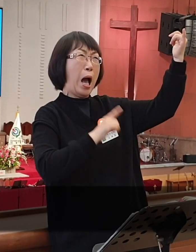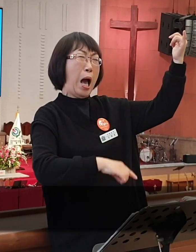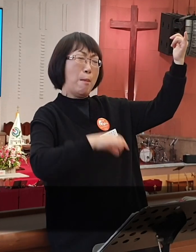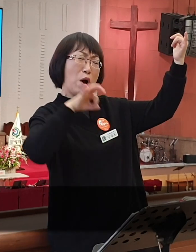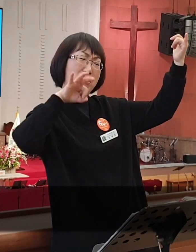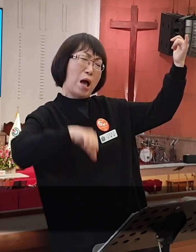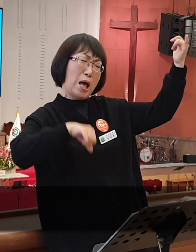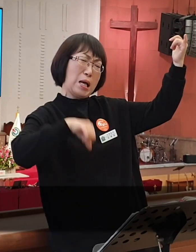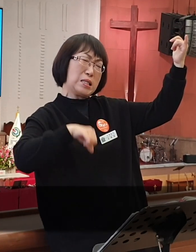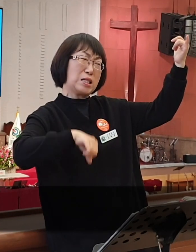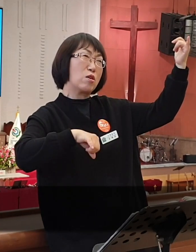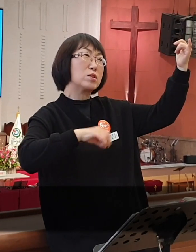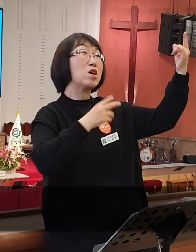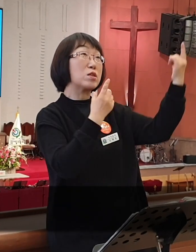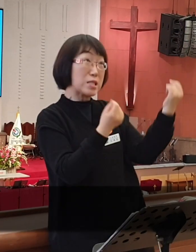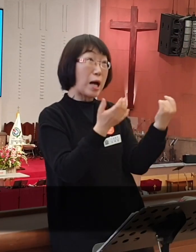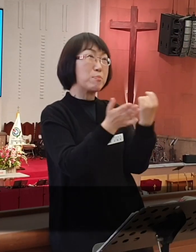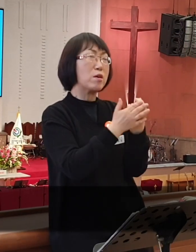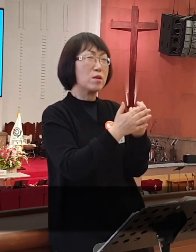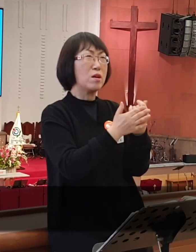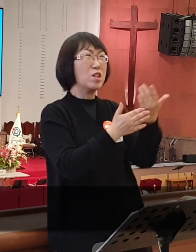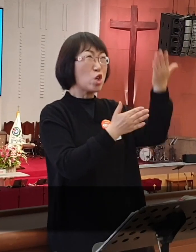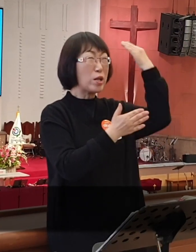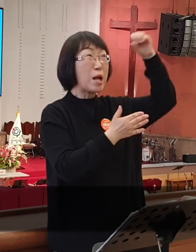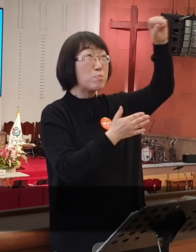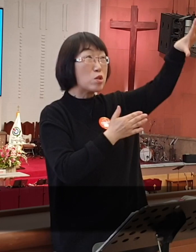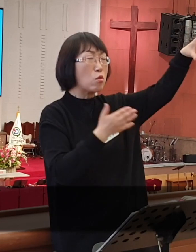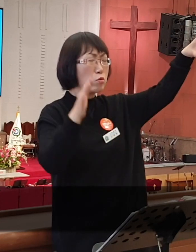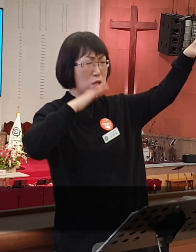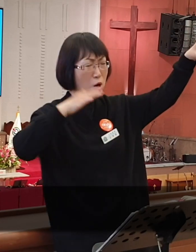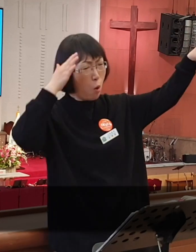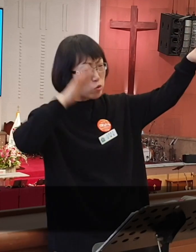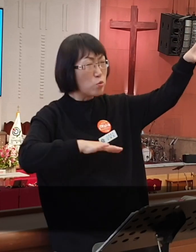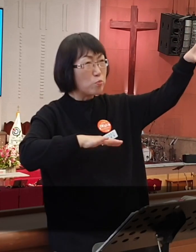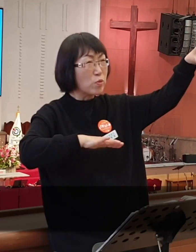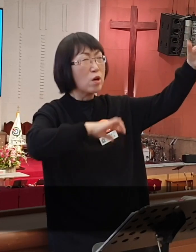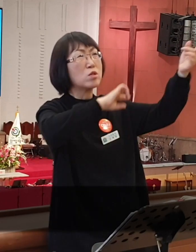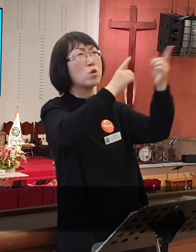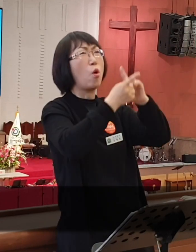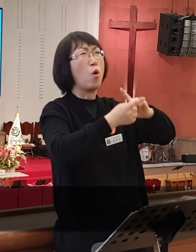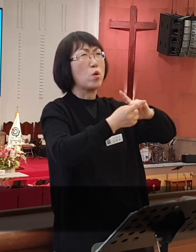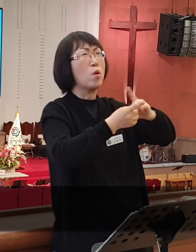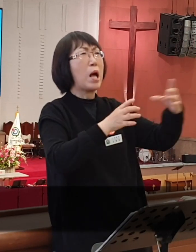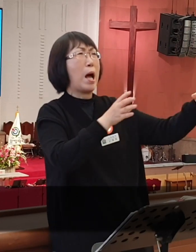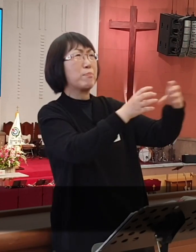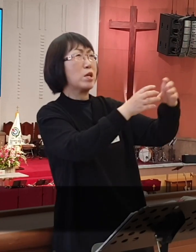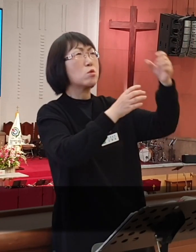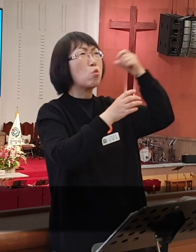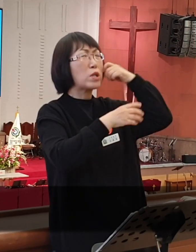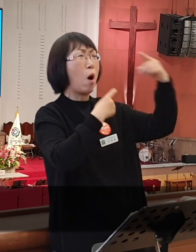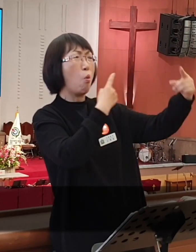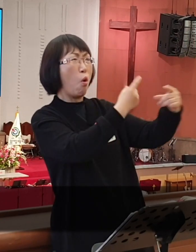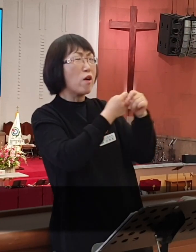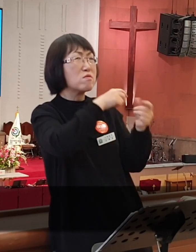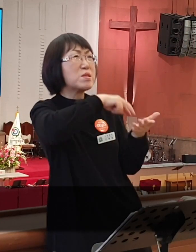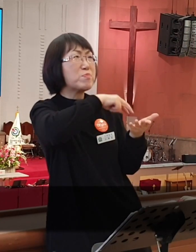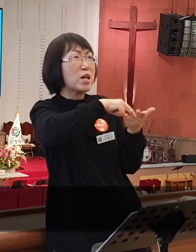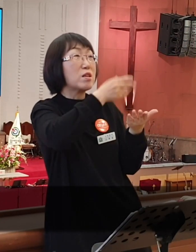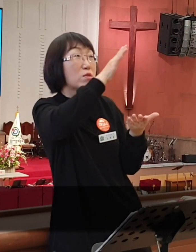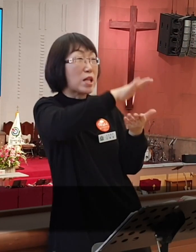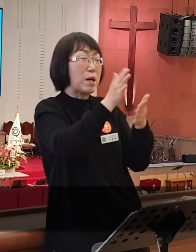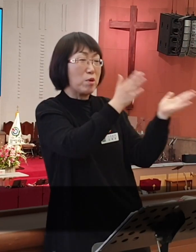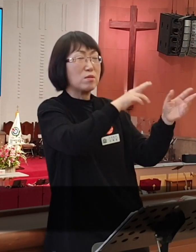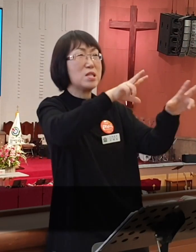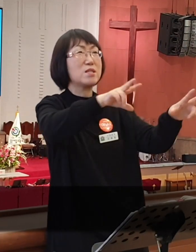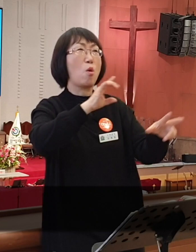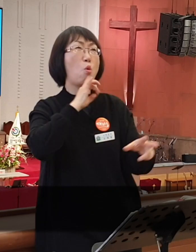아무것도 아닌 헛것들이었다면, 전에는 빛이었고 우리는 어둠이라 서로 함께할 수 없는 원수였었다면,